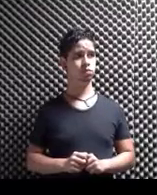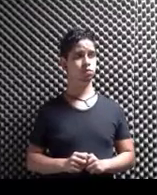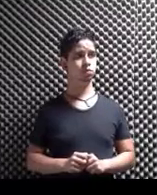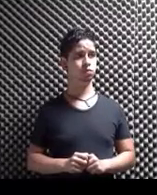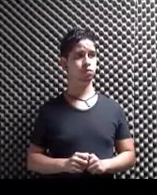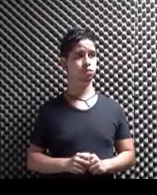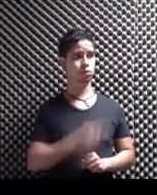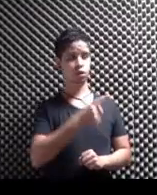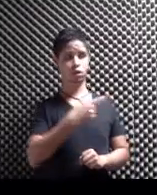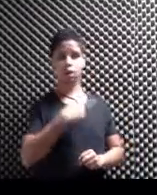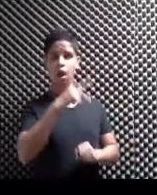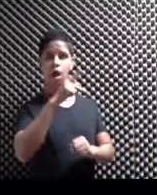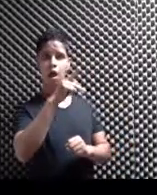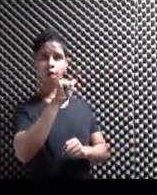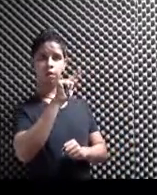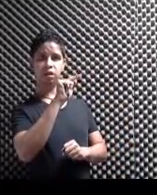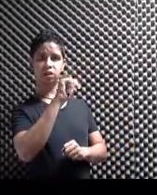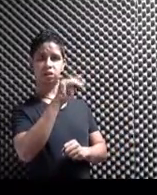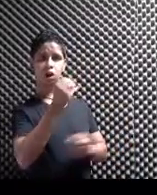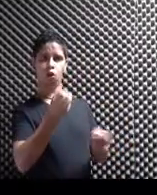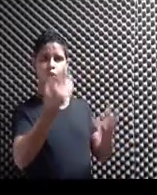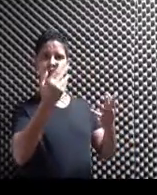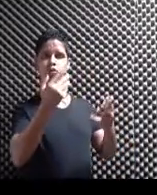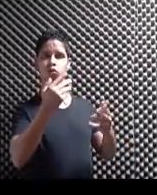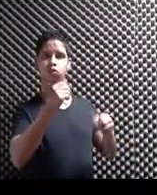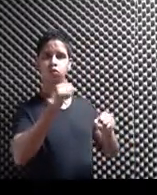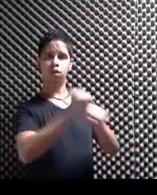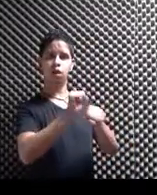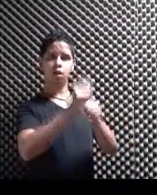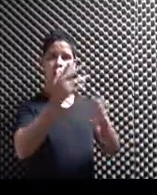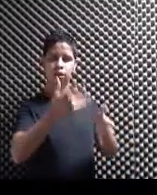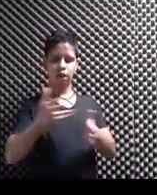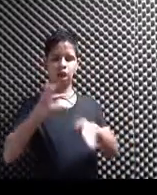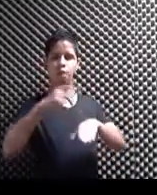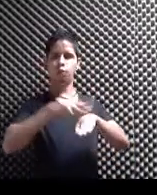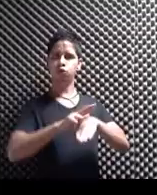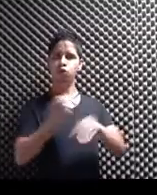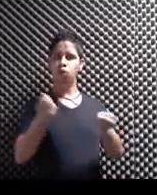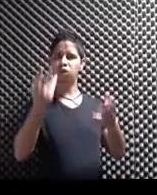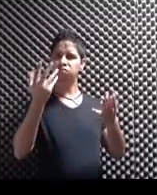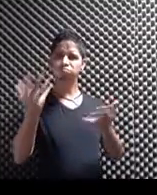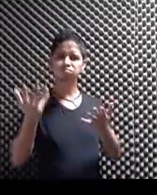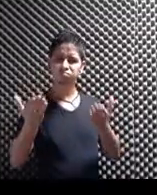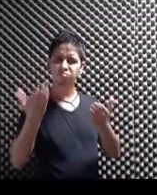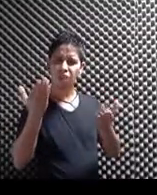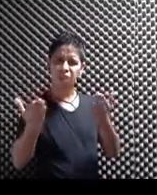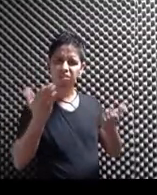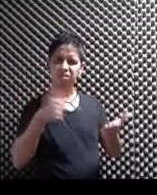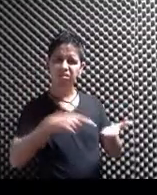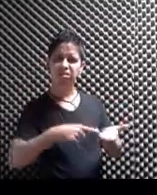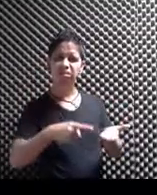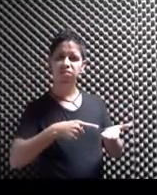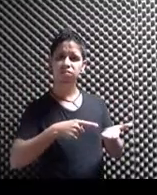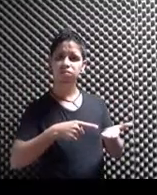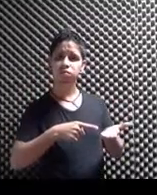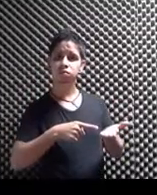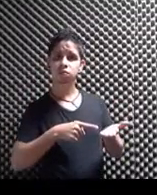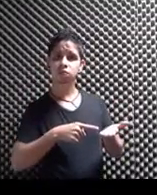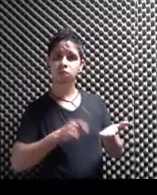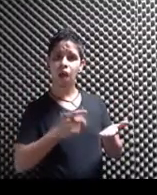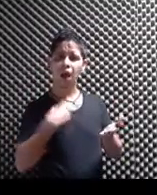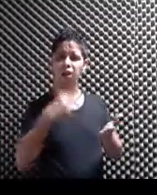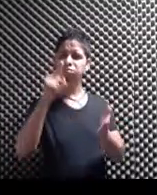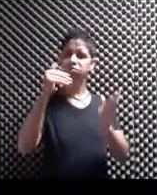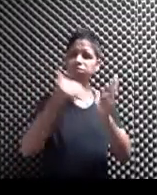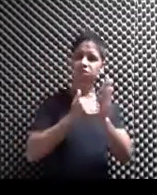empleados AT&T aquí, ¿cuántos son? Más o menos un estimado. ¿Acá? En Puerto Rico. te puedo decir, entiendo que más o menos casi